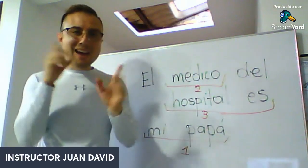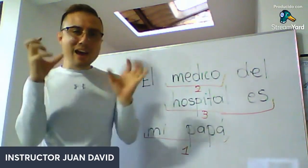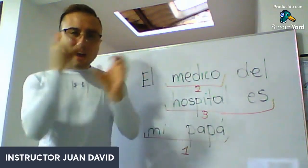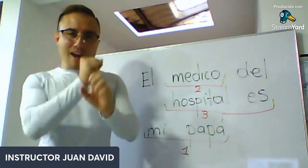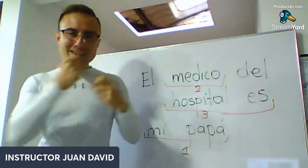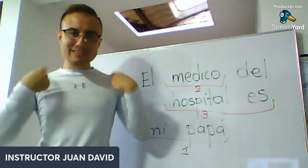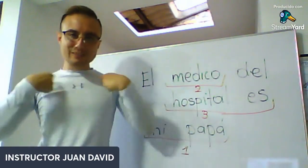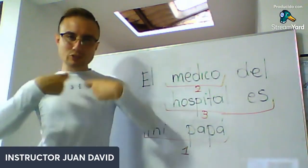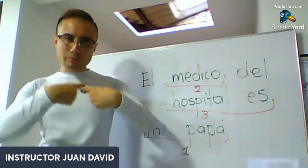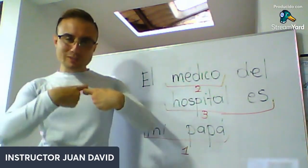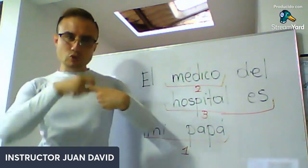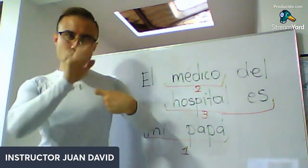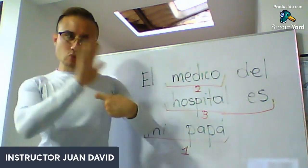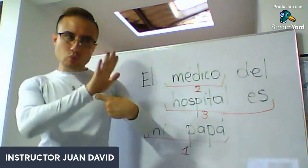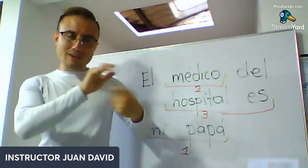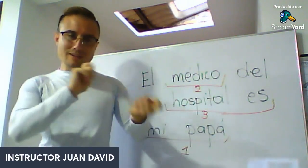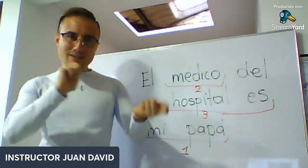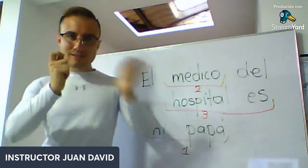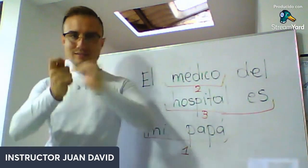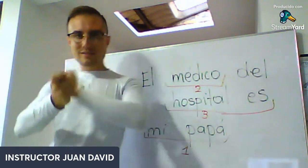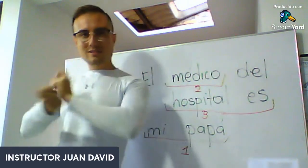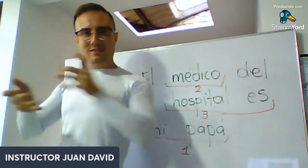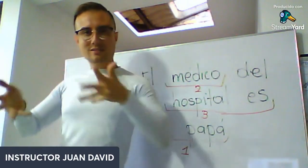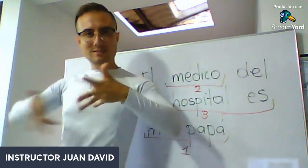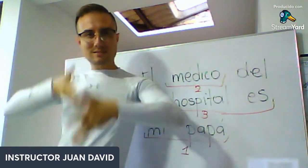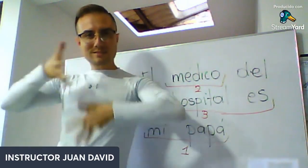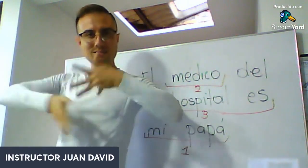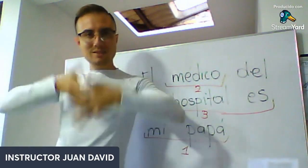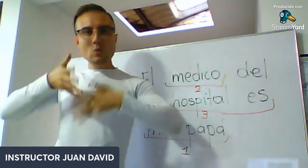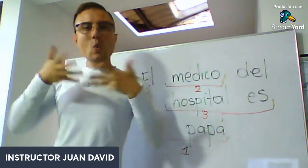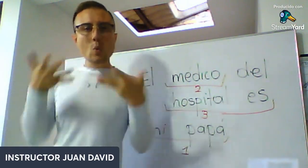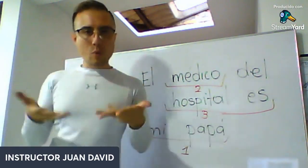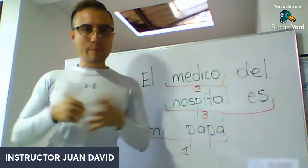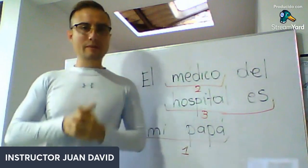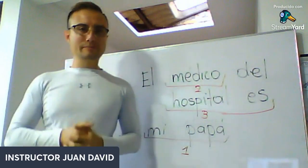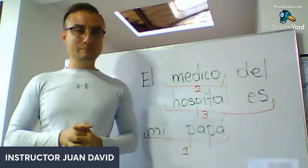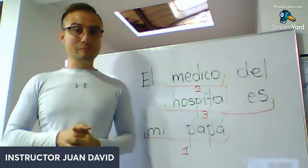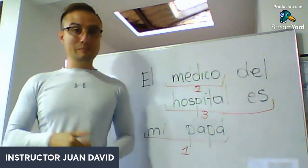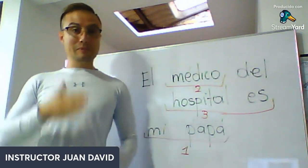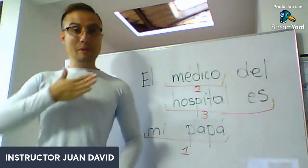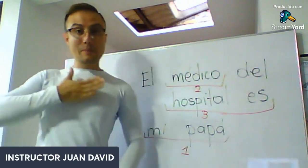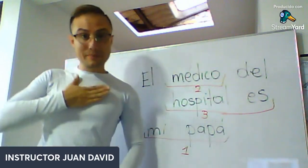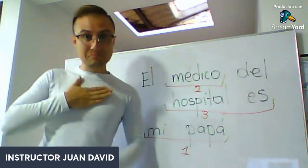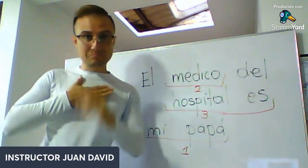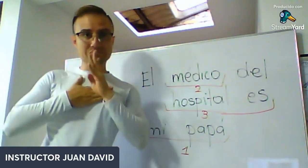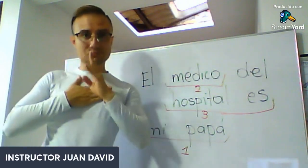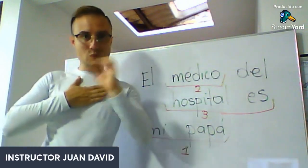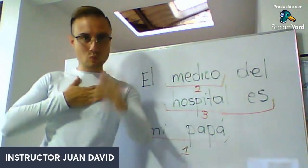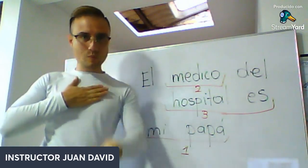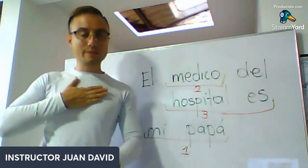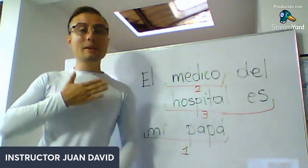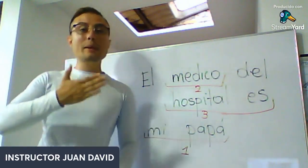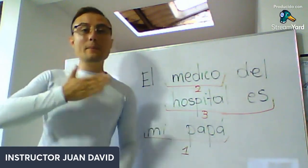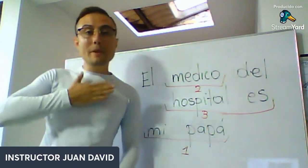seña como tal no está sino que está implícita en el gesto sí y en algunos movimientos como por ejemplo